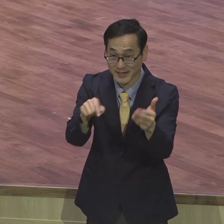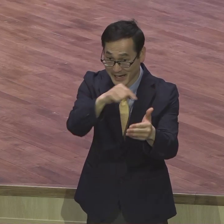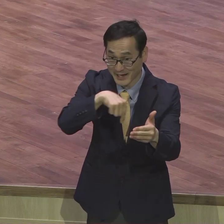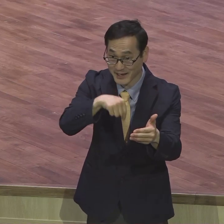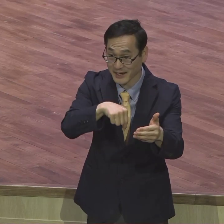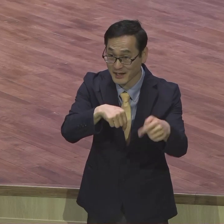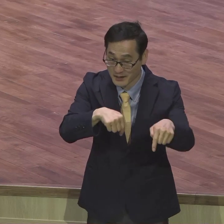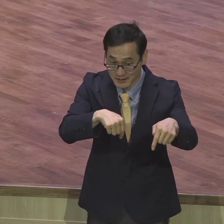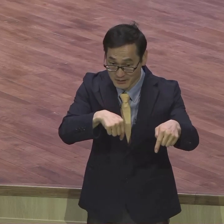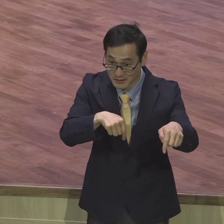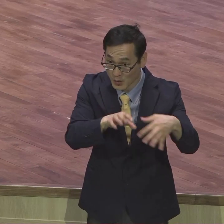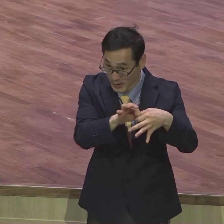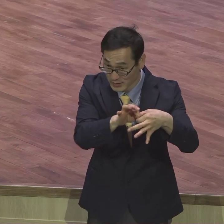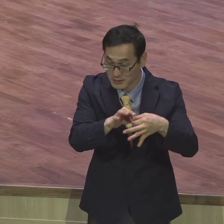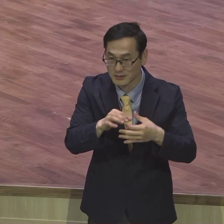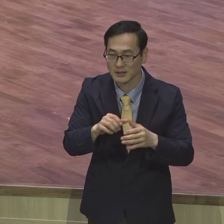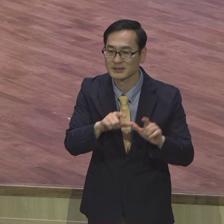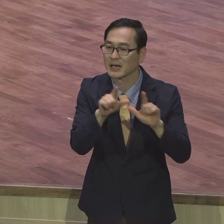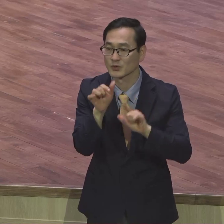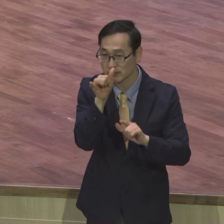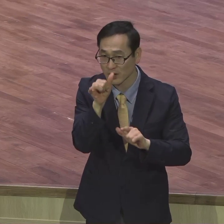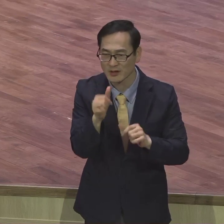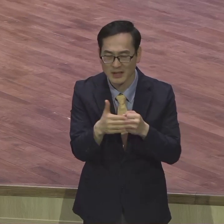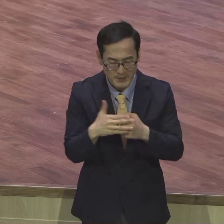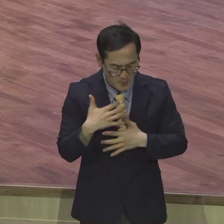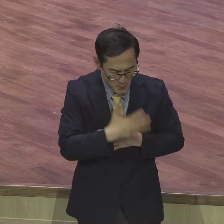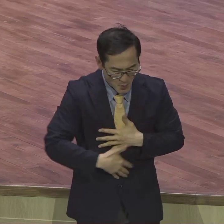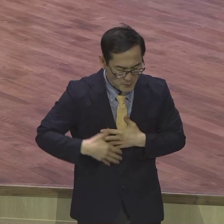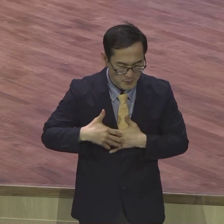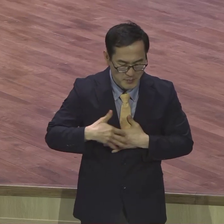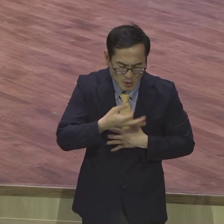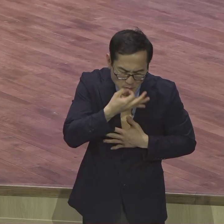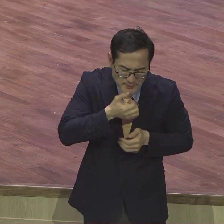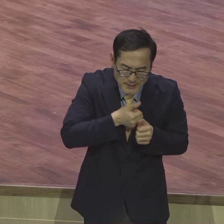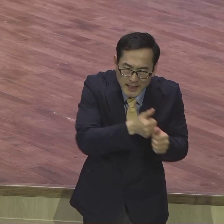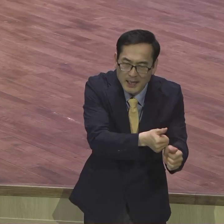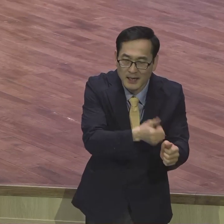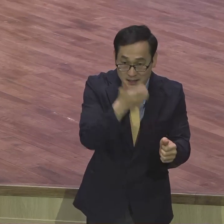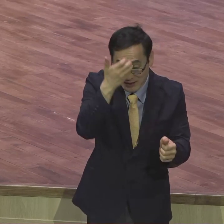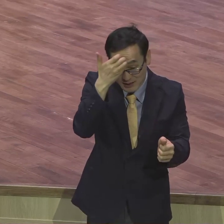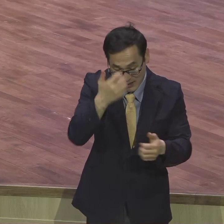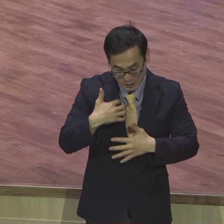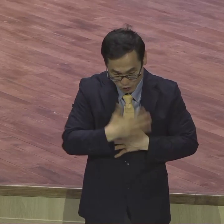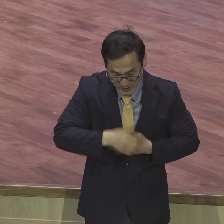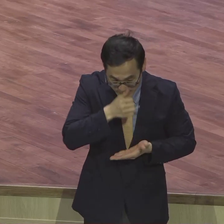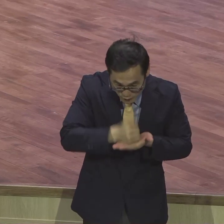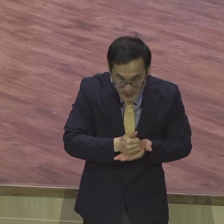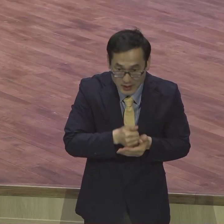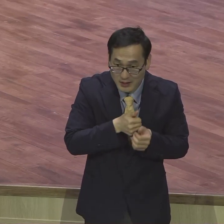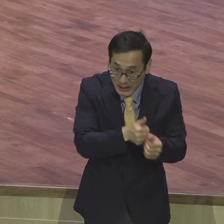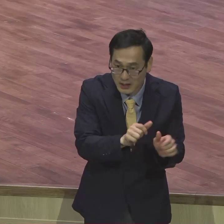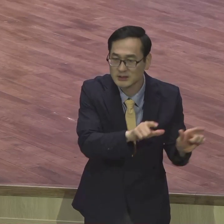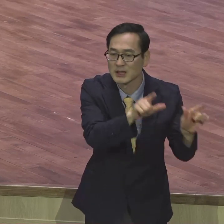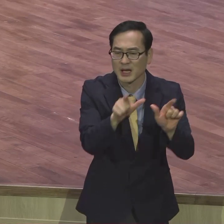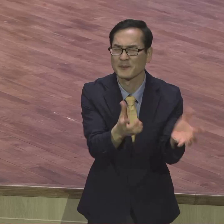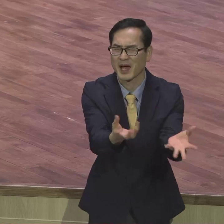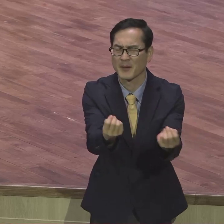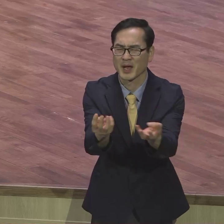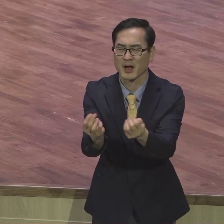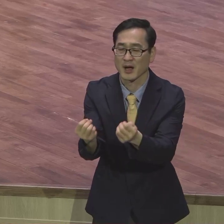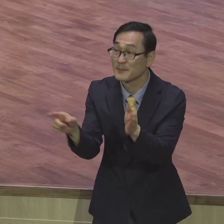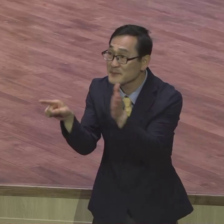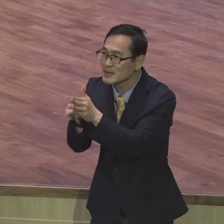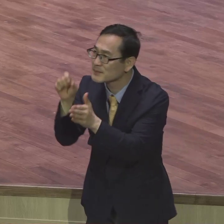육신의 소욕을 따라 살아갈 때도 많아요. 육체에 가지고 있기 때문에 아무리